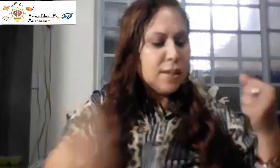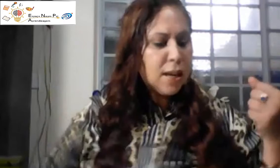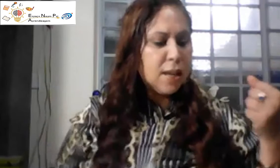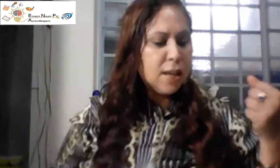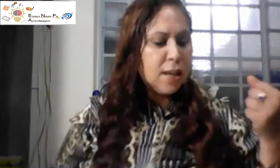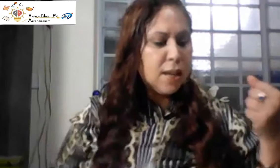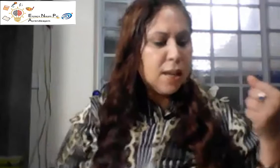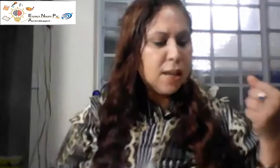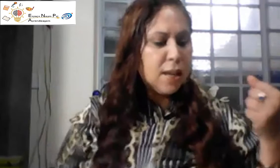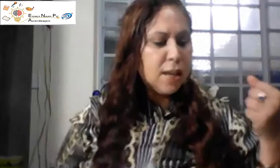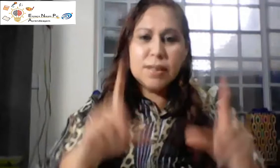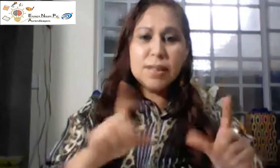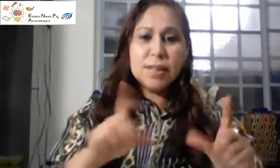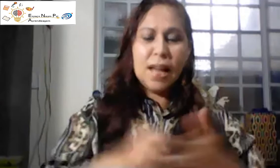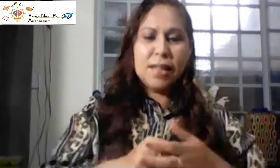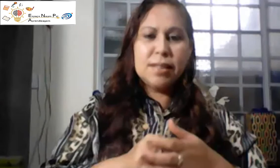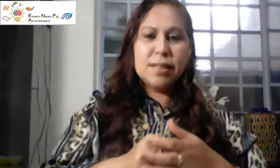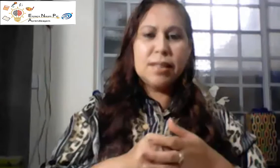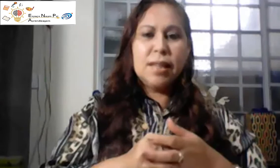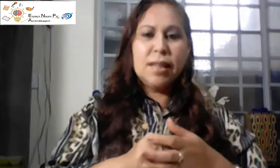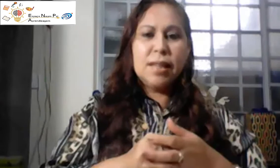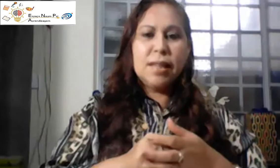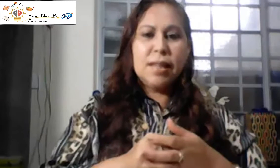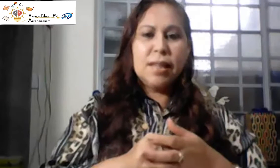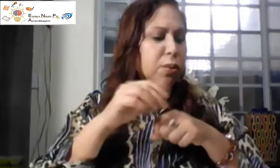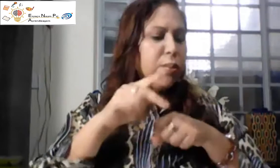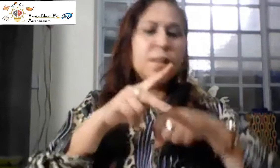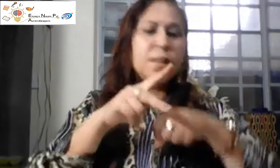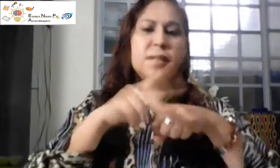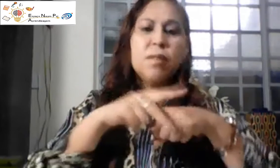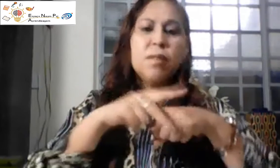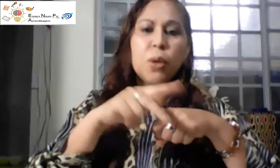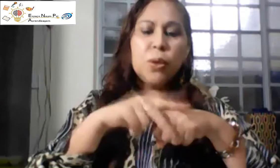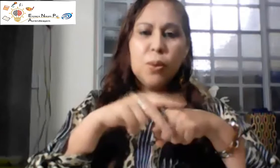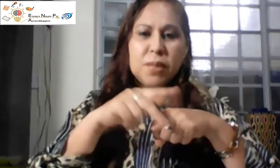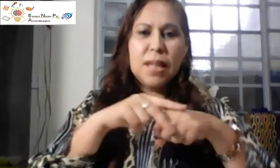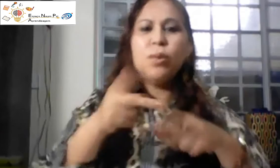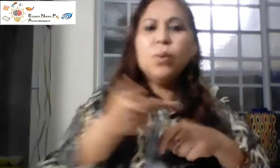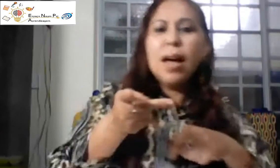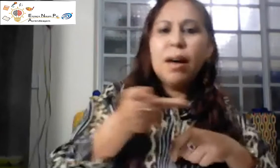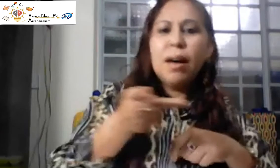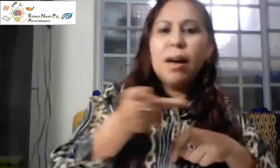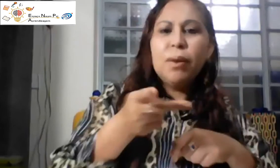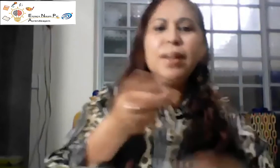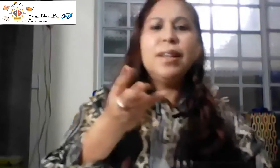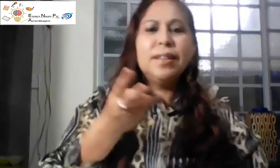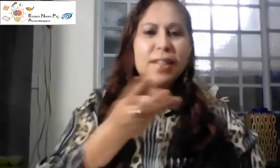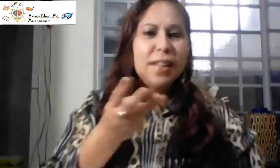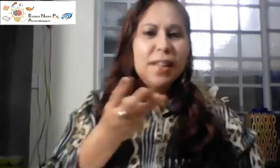vai ser explanado também nos slides, que são os pronomes, né?